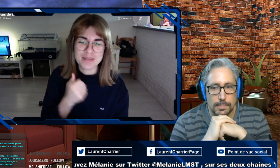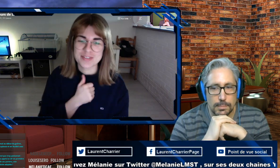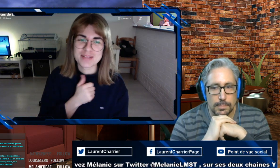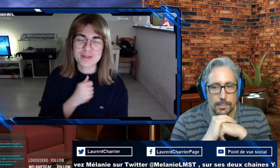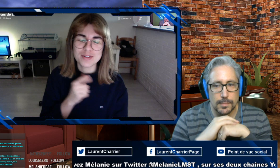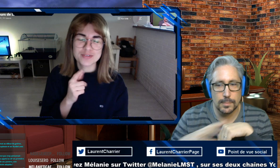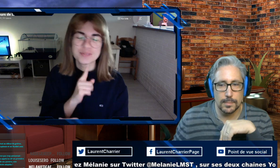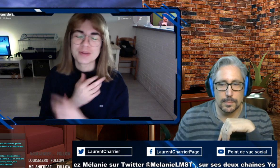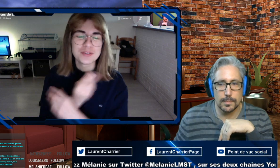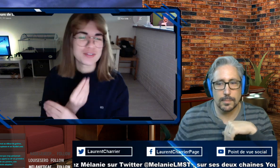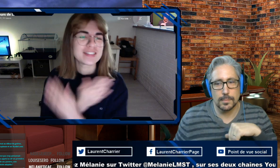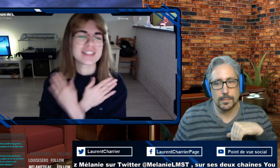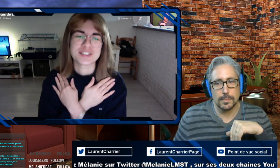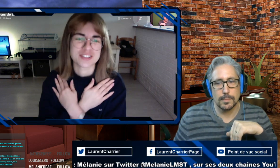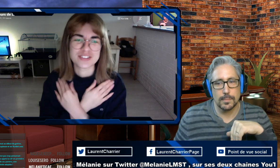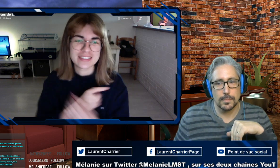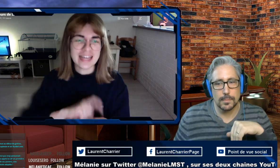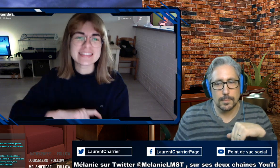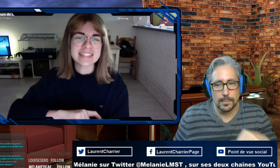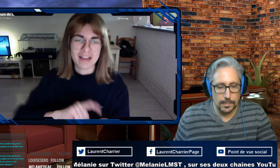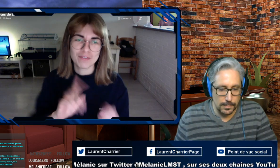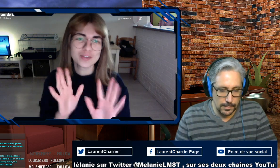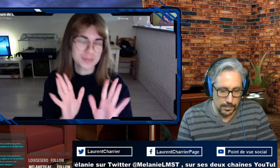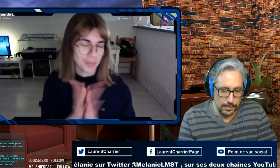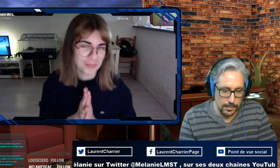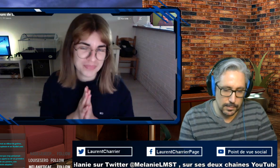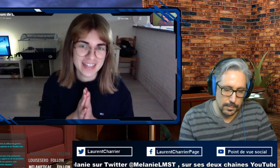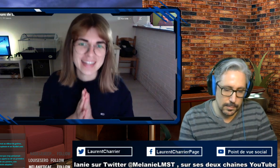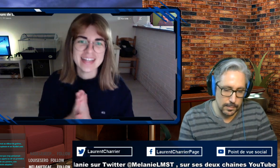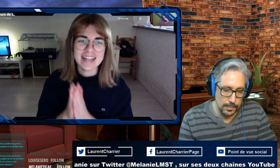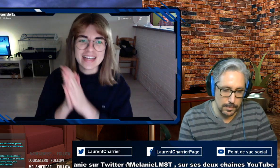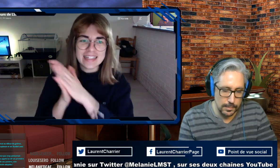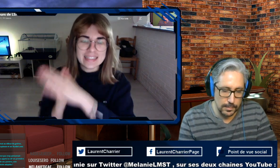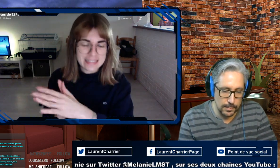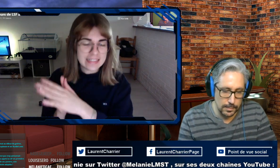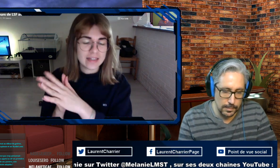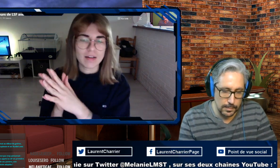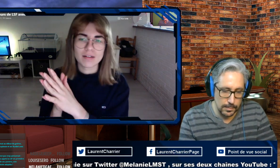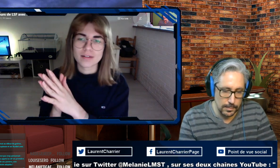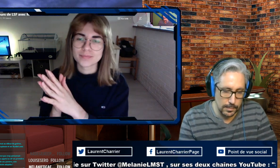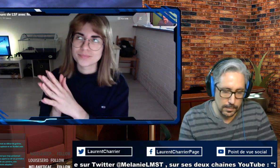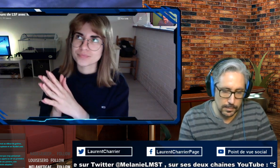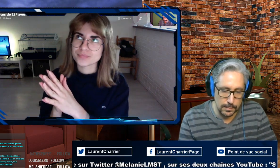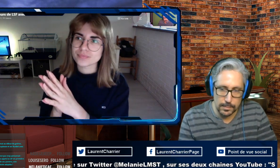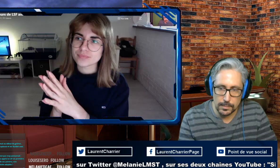Moi, personnellement, je ne suis pas une enfant sage, hein, j'étais assez nerveuse. Et